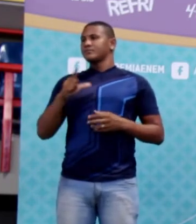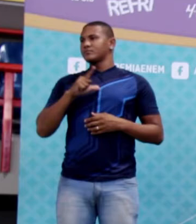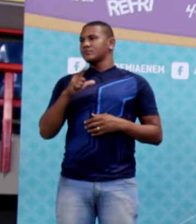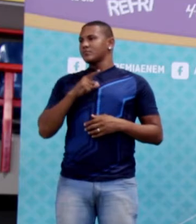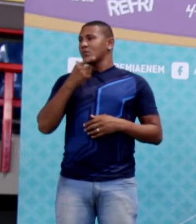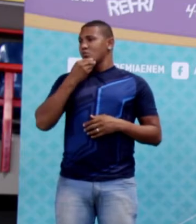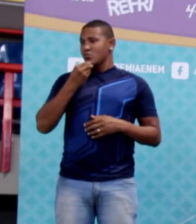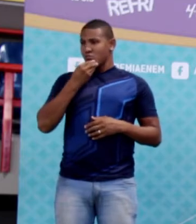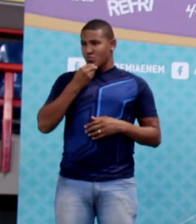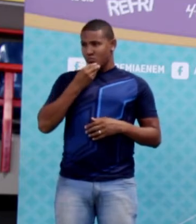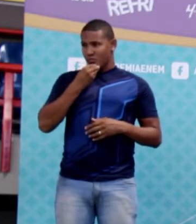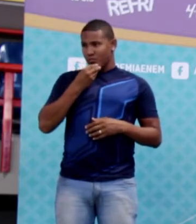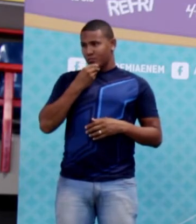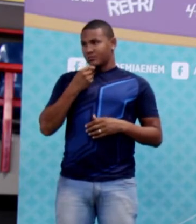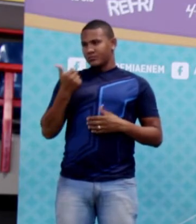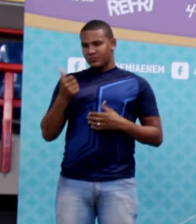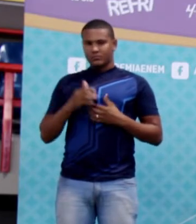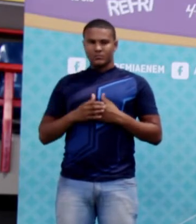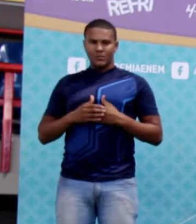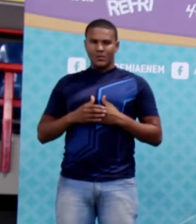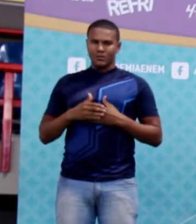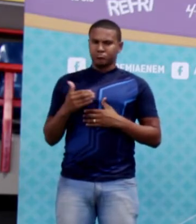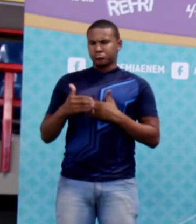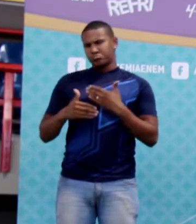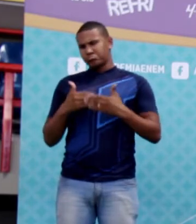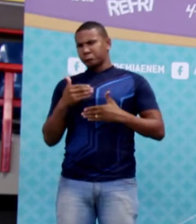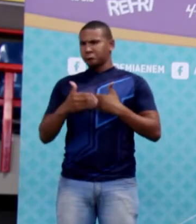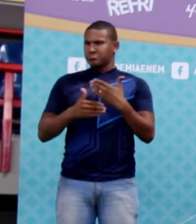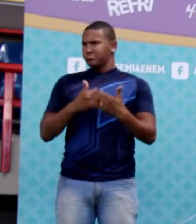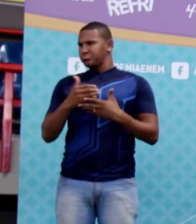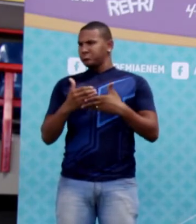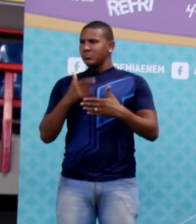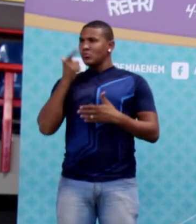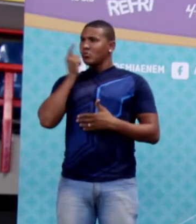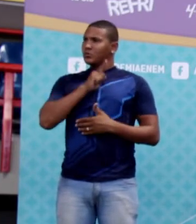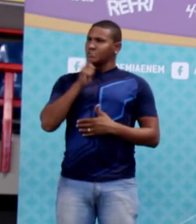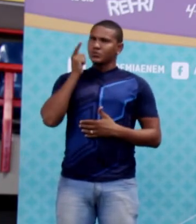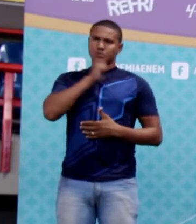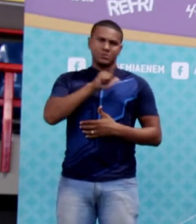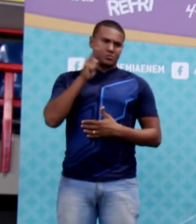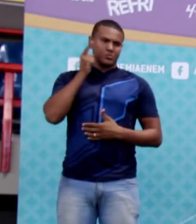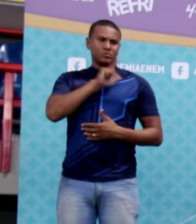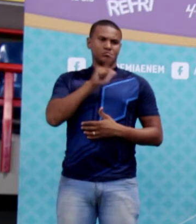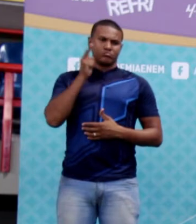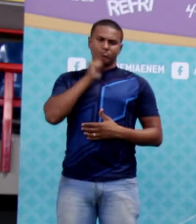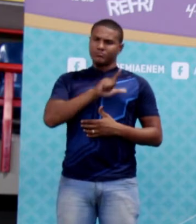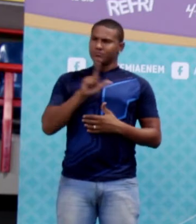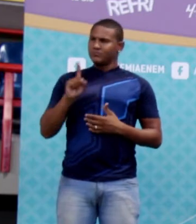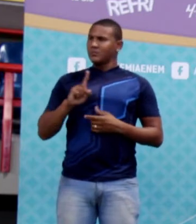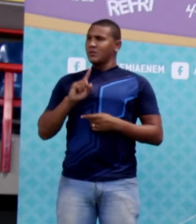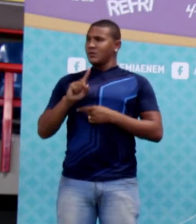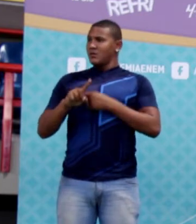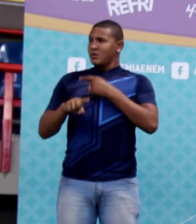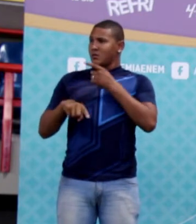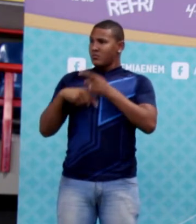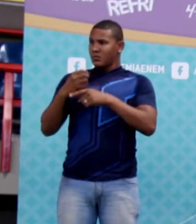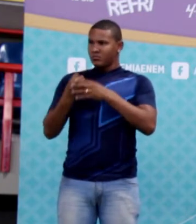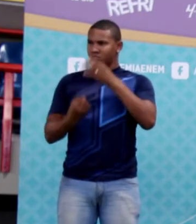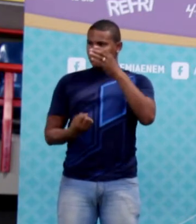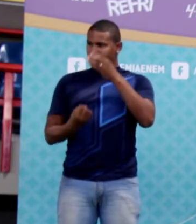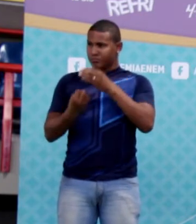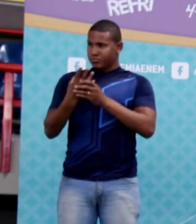homem começou a conquistar as coisas, e aí surgiram